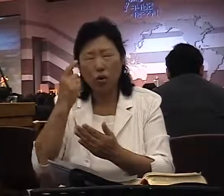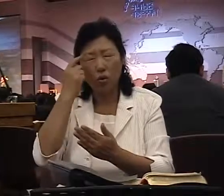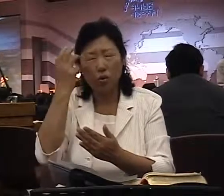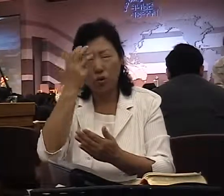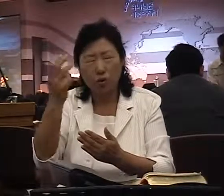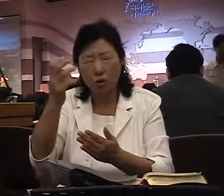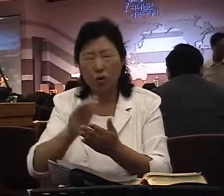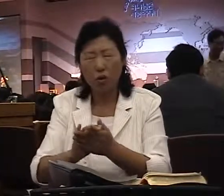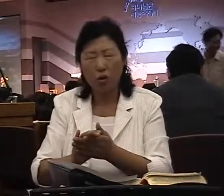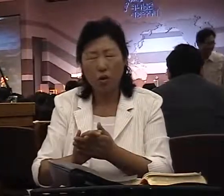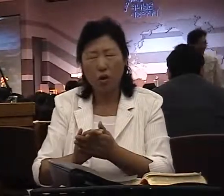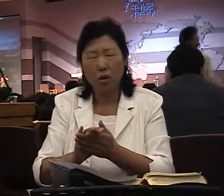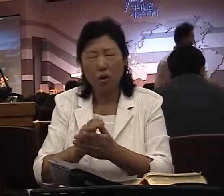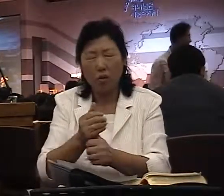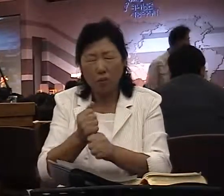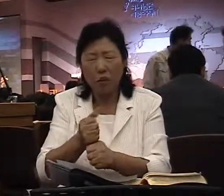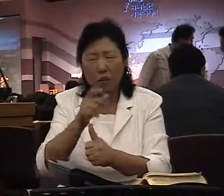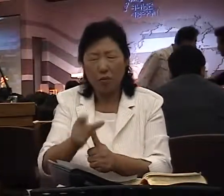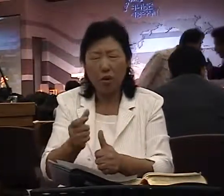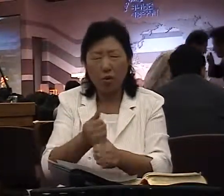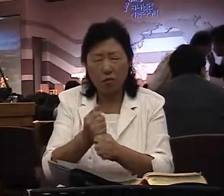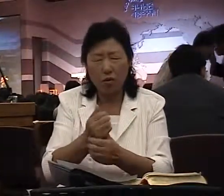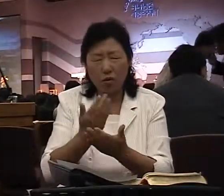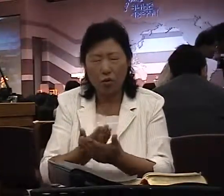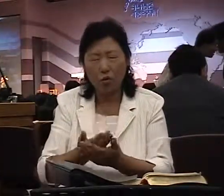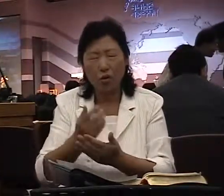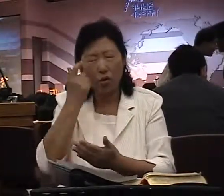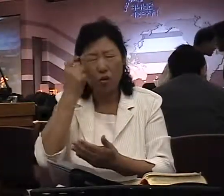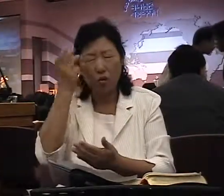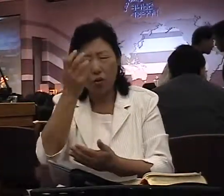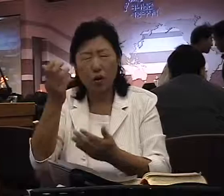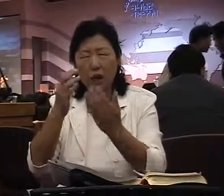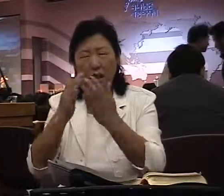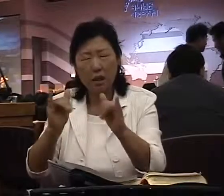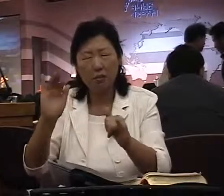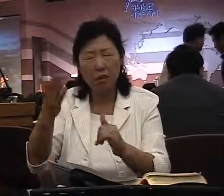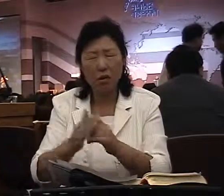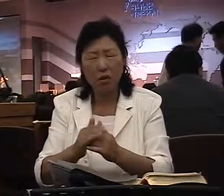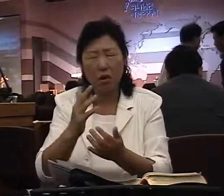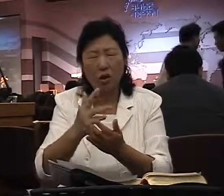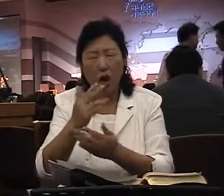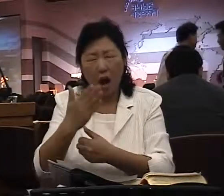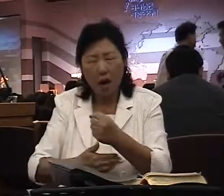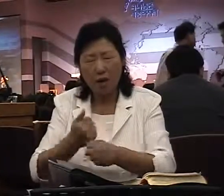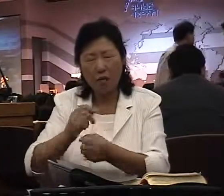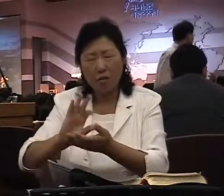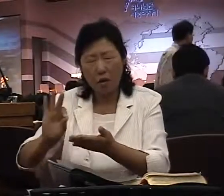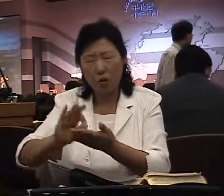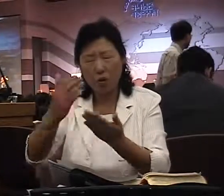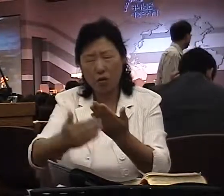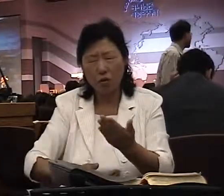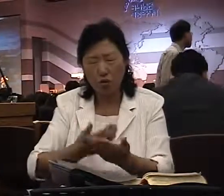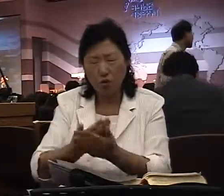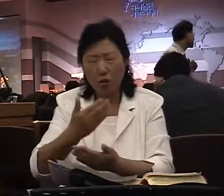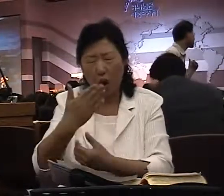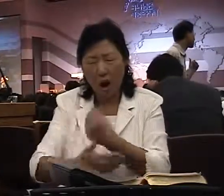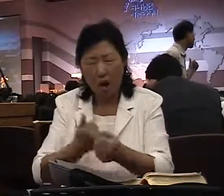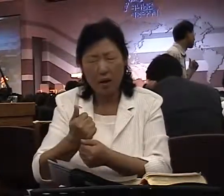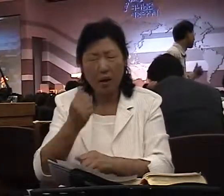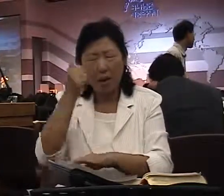주여 기도합니다. 성령의 사람이 되므로 말미암아 주님 하나님이 사용하실 수 있는 하나님께서 마지막 때에